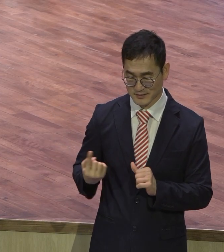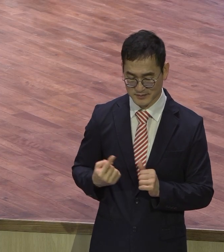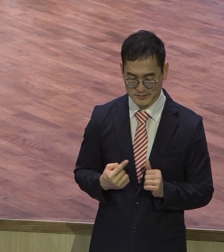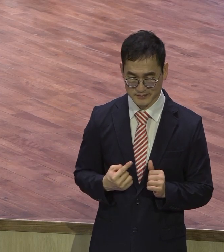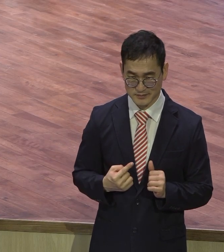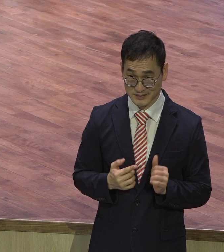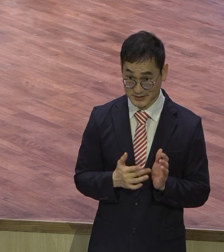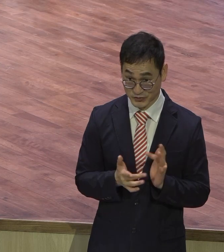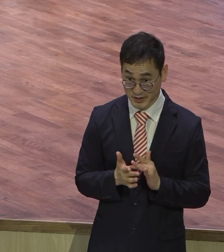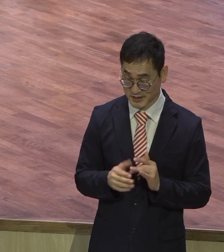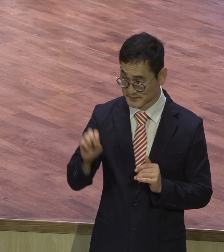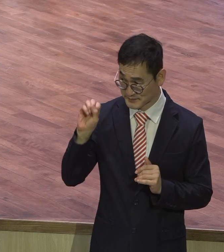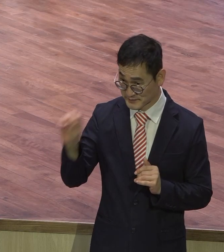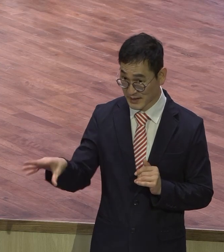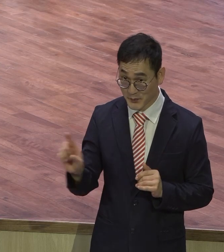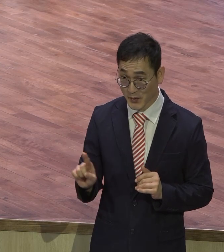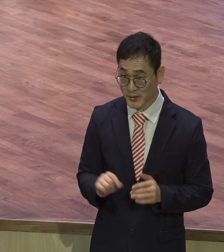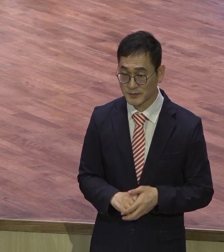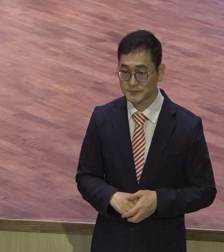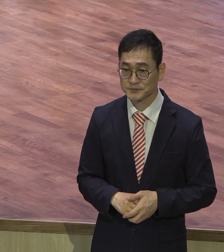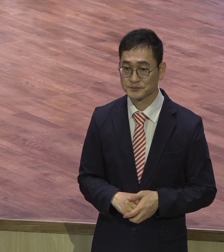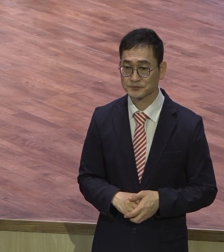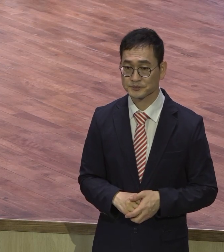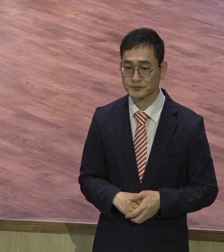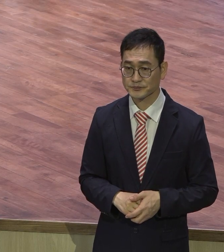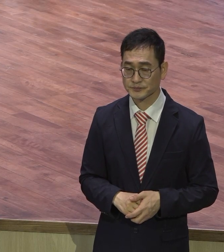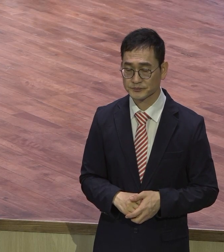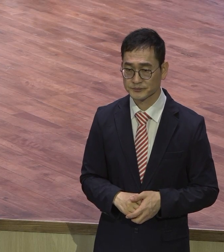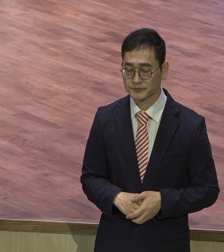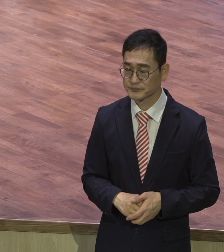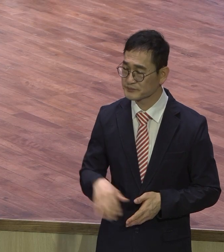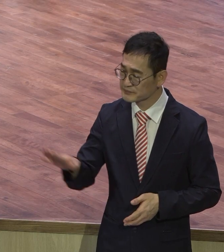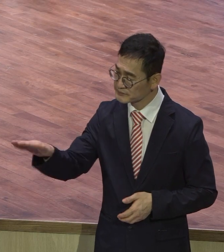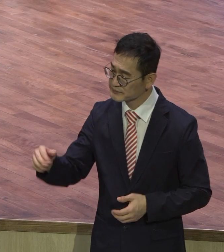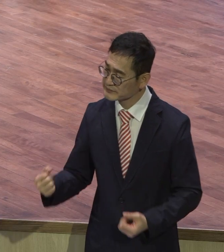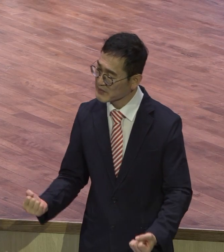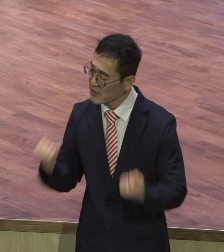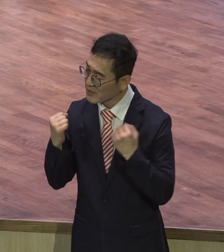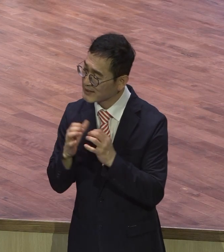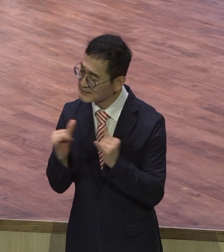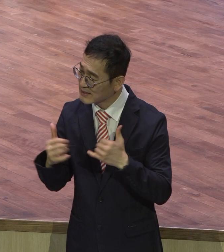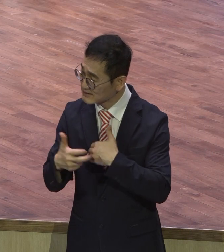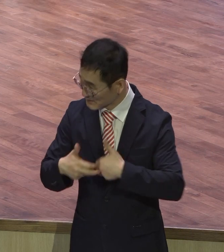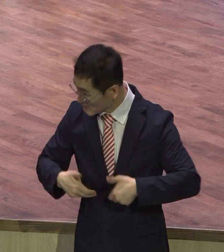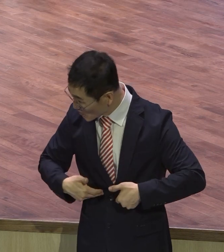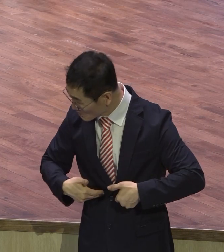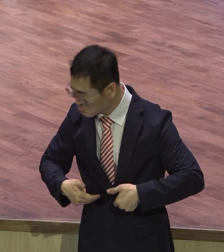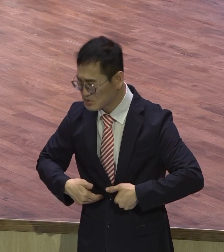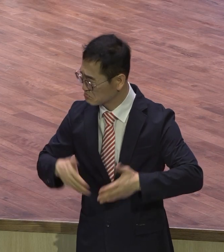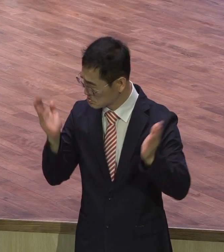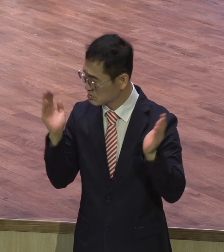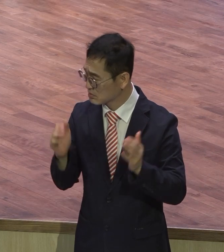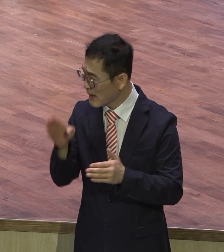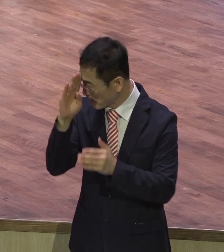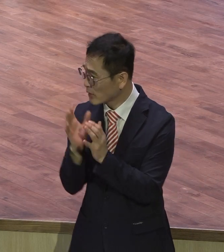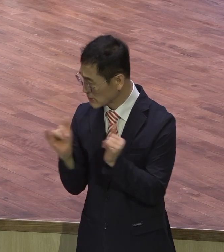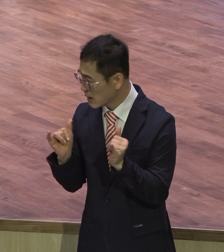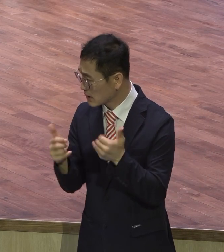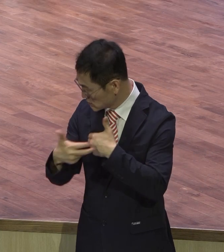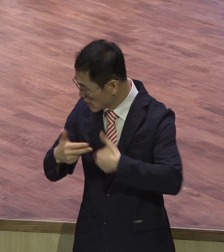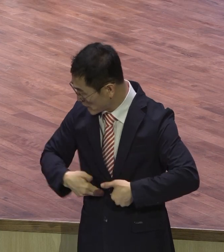전합니다. 12절입니다. 예수께서 들으시고 이러시되 건강한 자에게는 의사가 쓸데없고 병든 자에게라